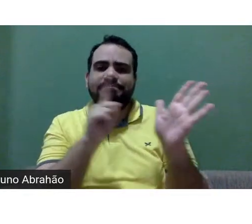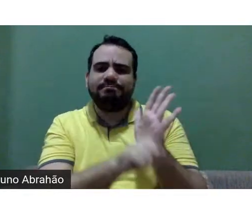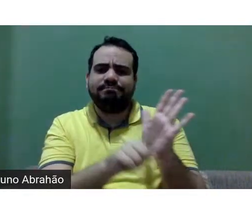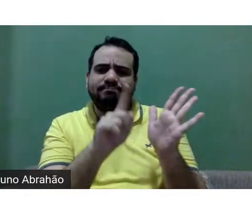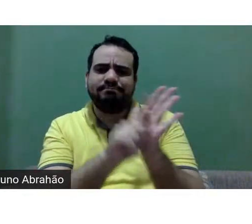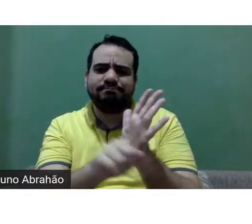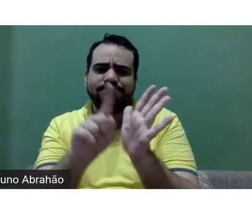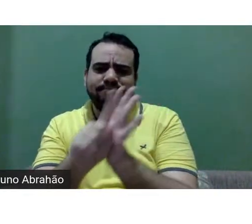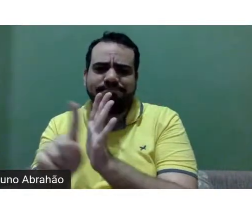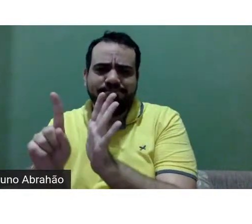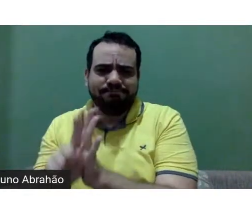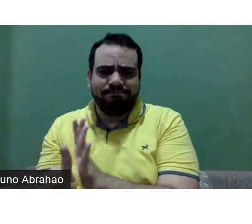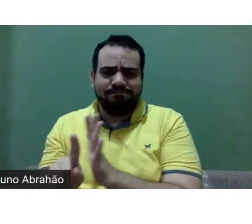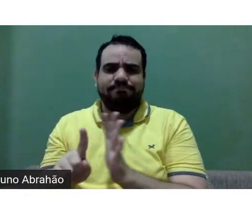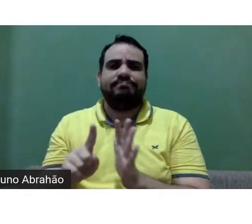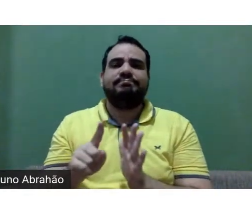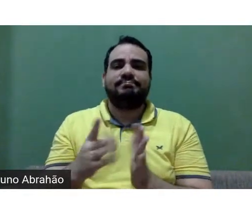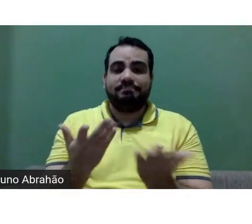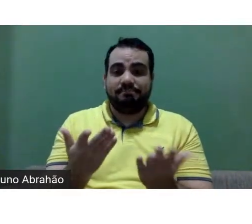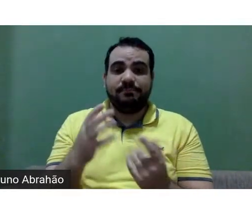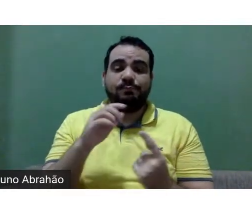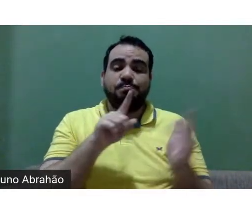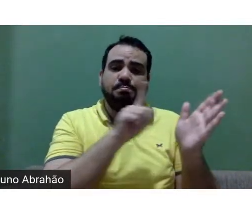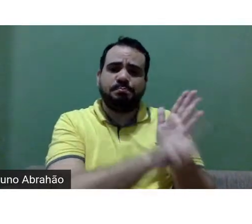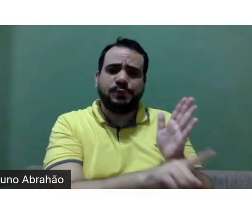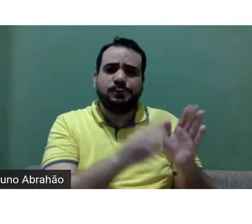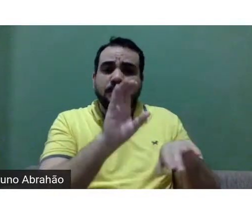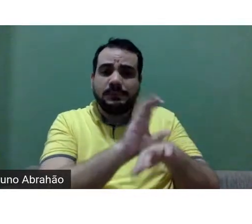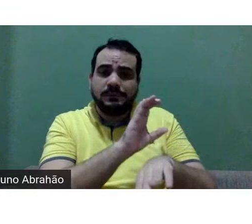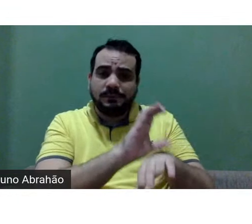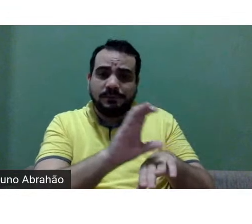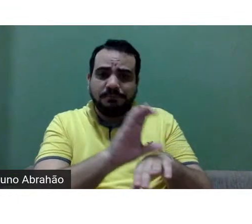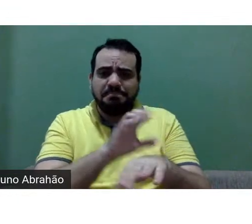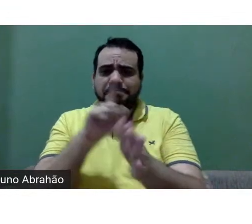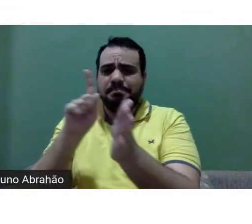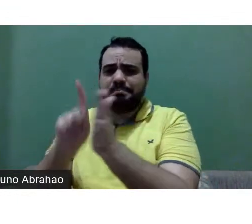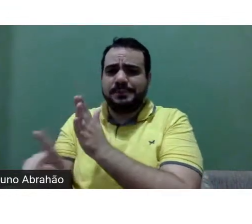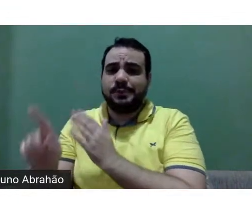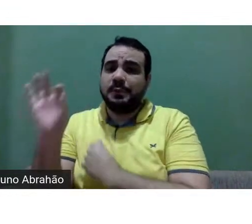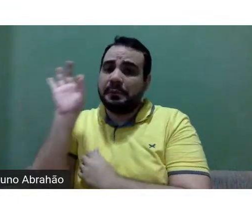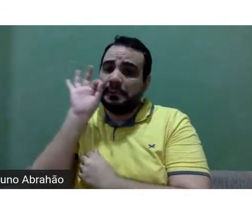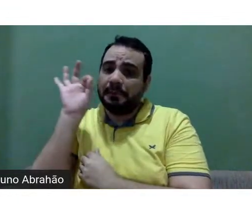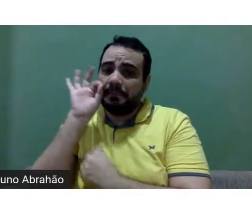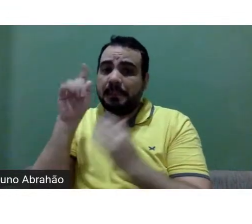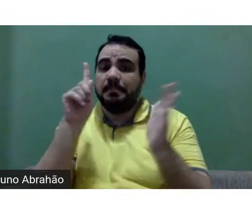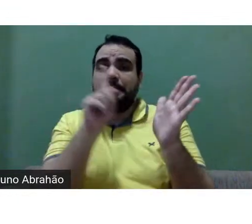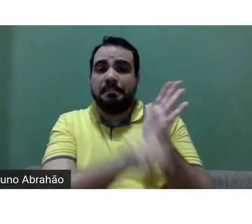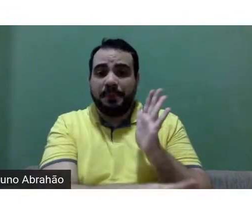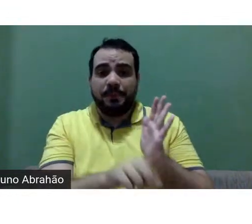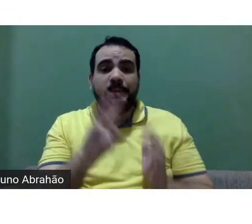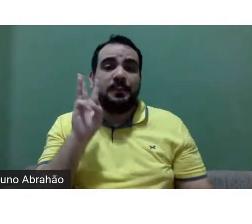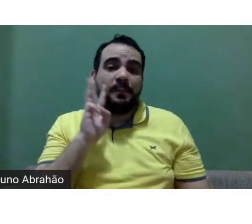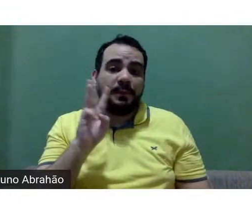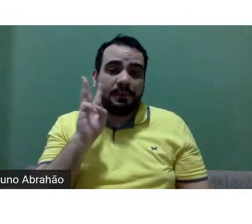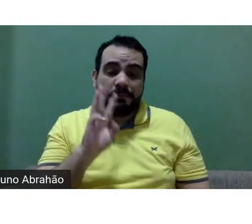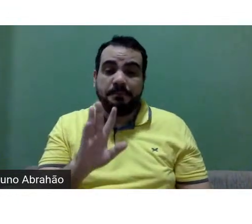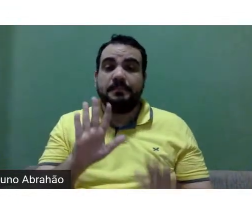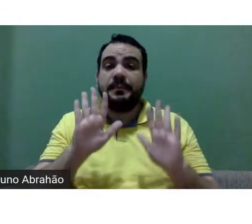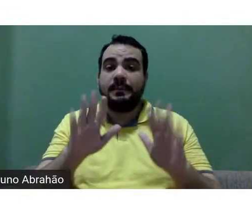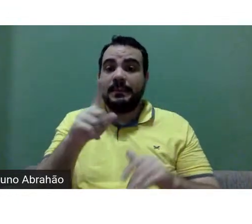o agora eu quero deixar a carro de vocês se vocês quiserem responder às perguntas é